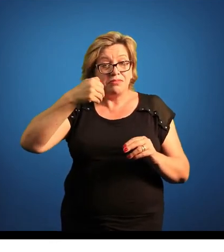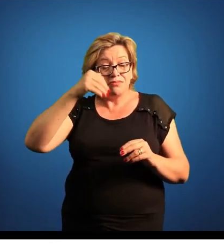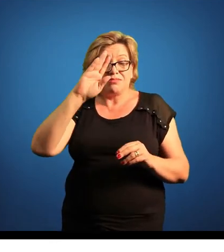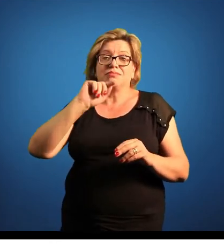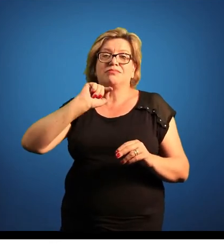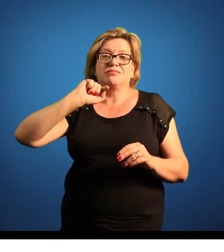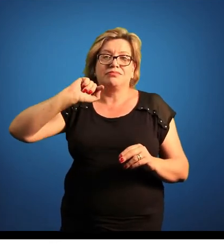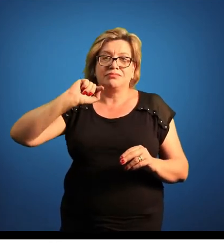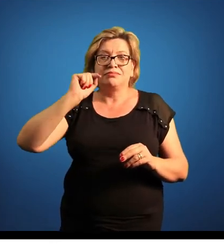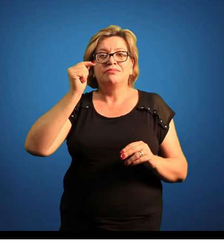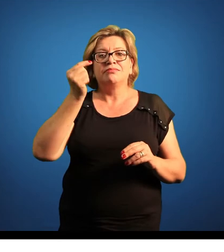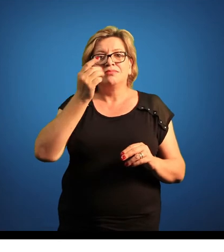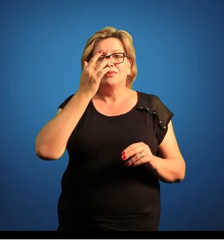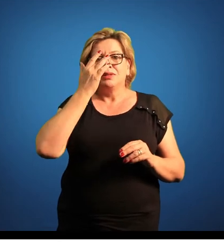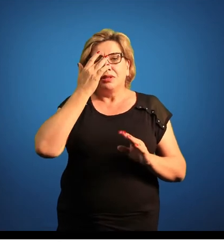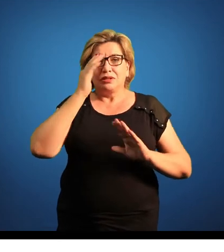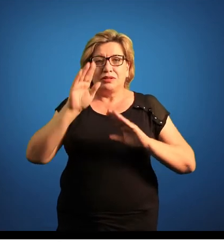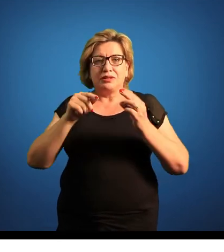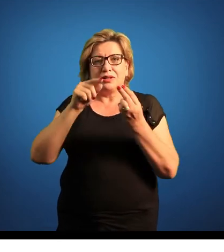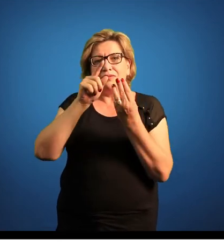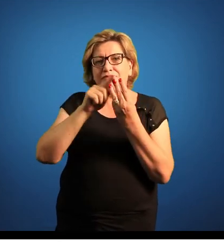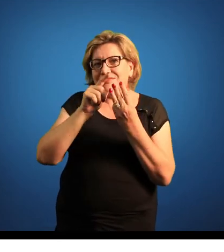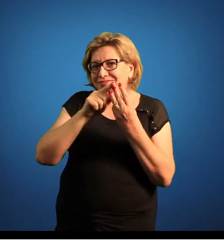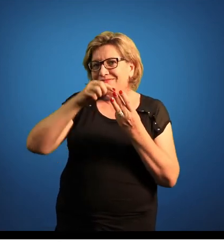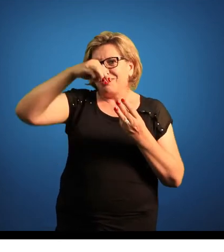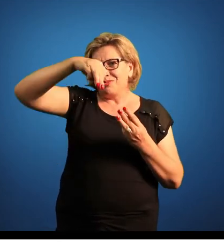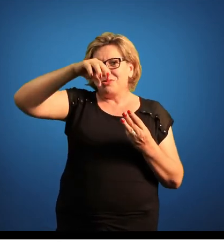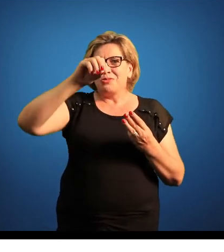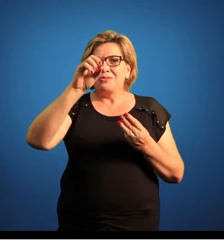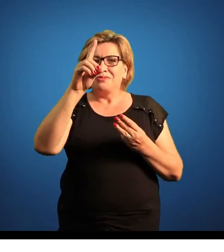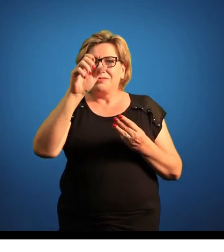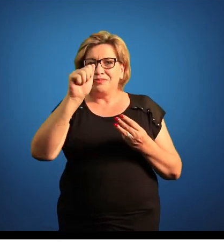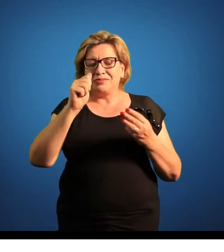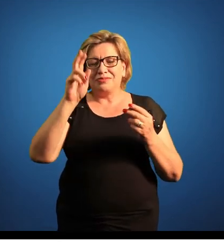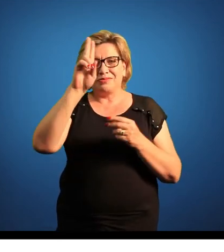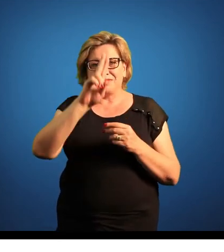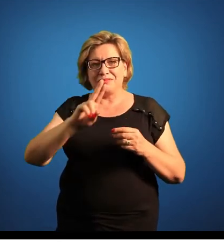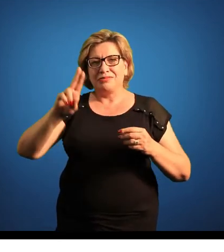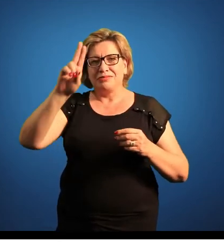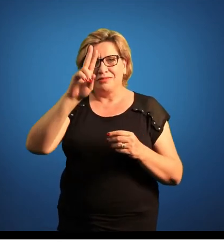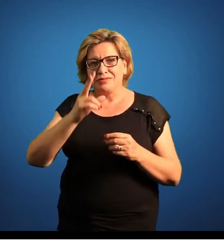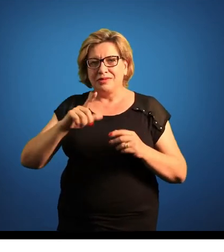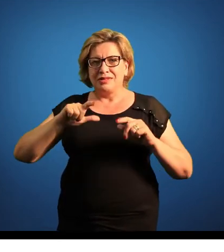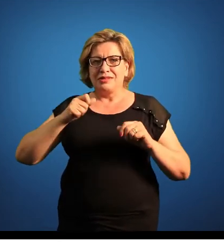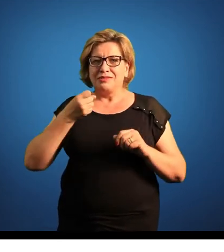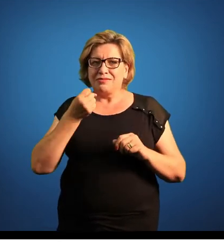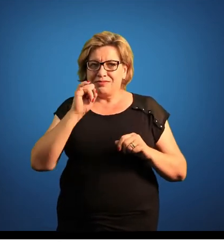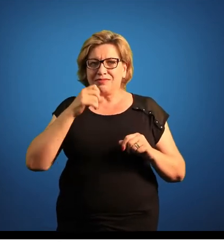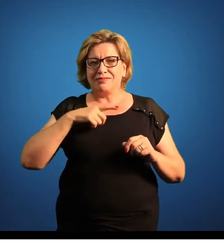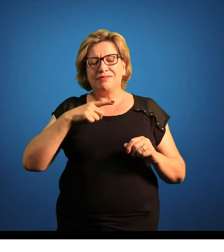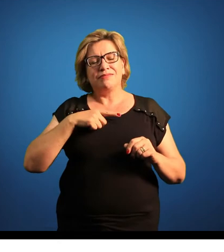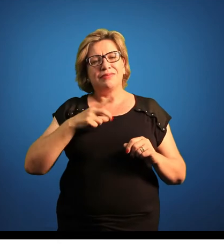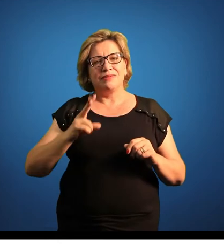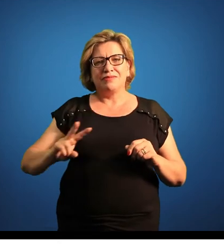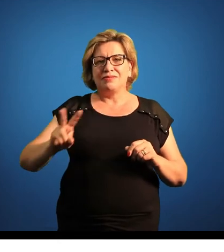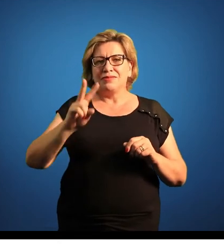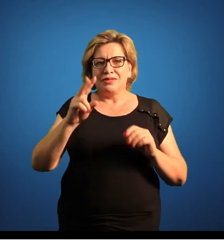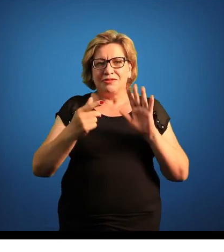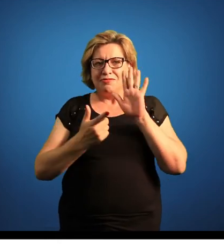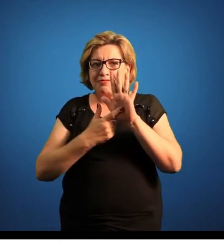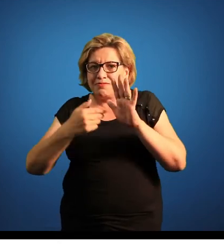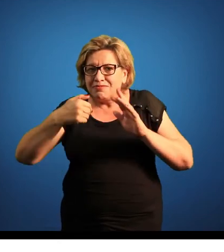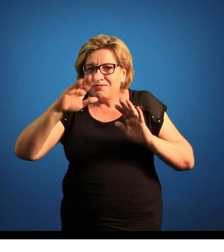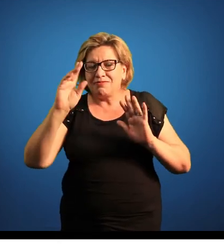ao 1.000. Essa é a ideia. E a moda a gente vai utilizar quando uma série tiver um valor que realmente apareça muito mais que os demais,